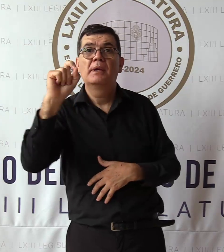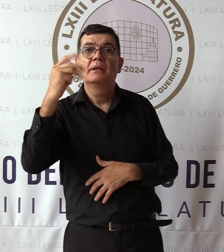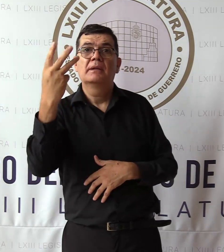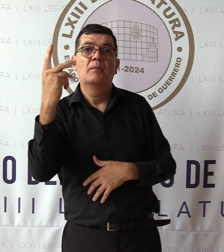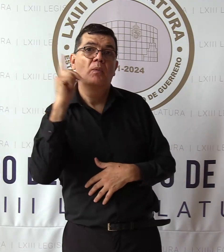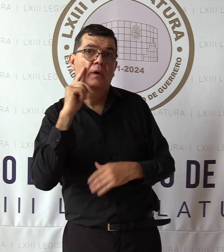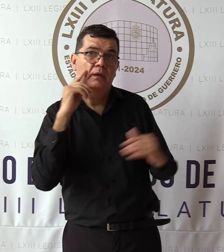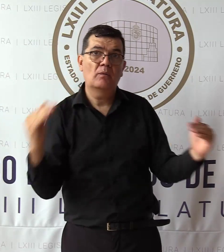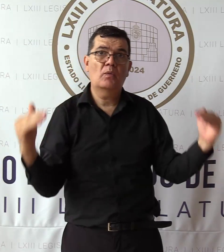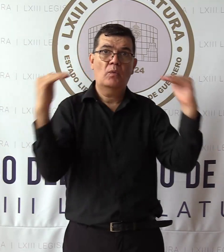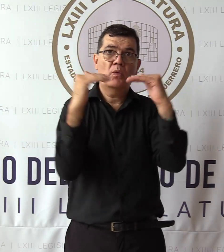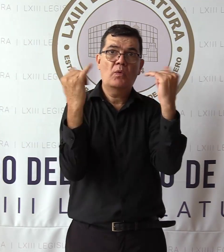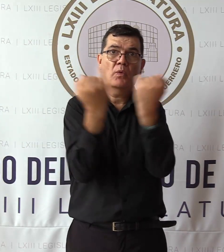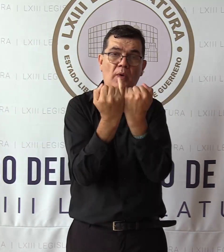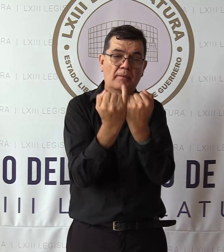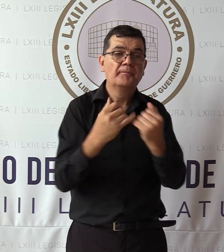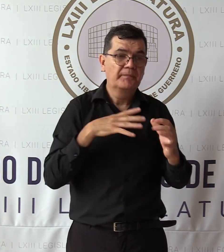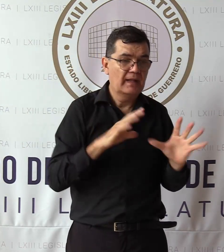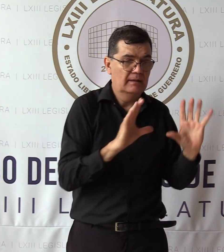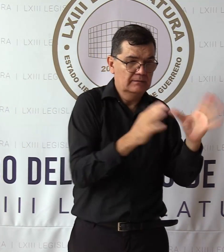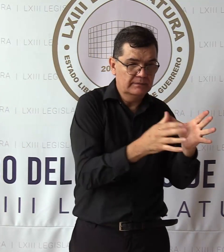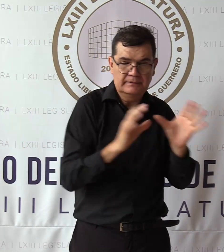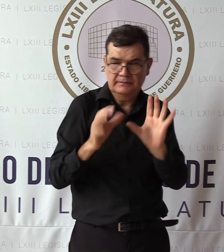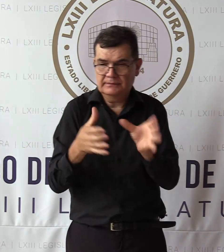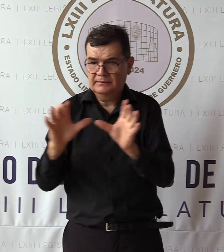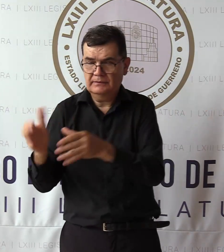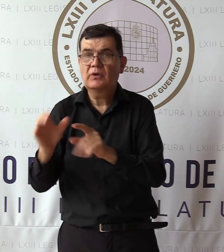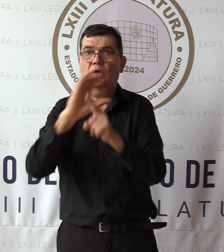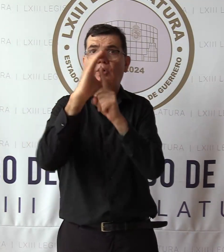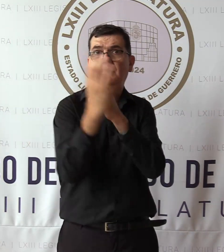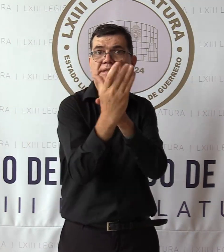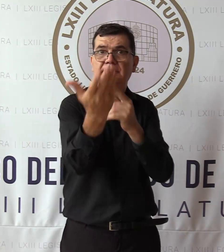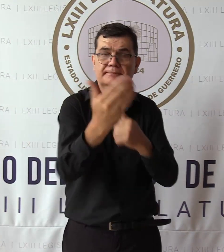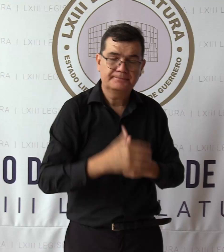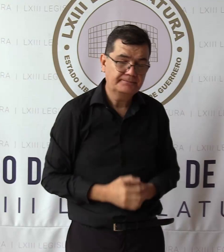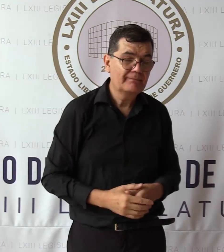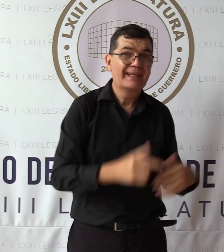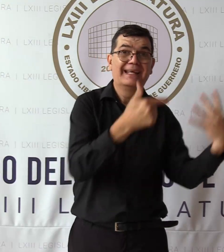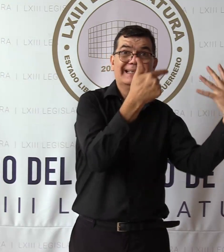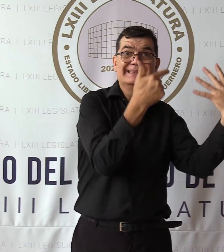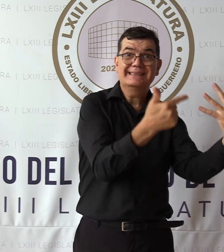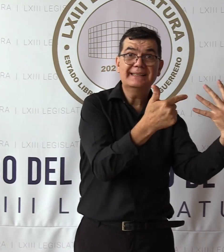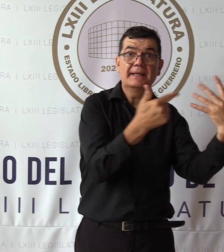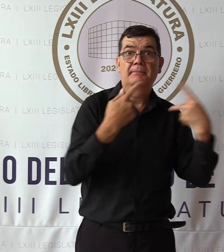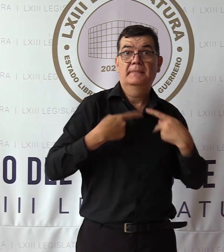los cuales conformaron las siguientes comisiones: 7 parlamentaristas